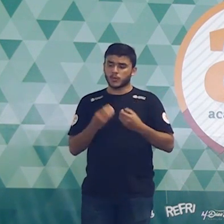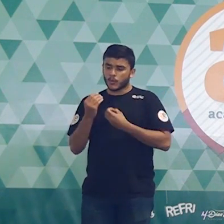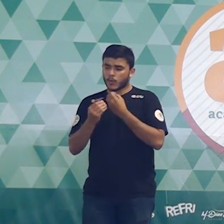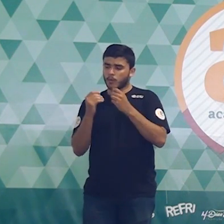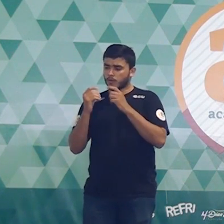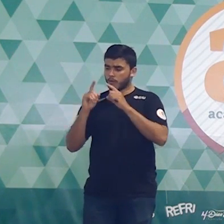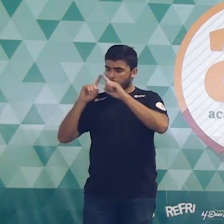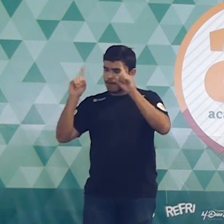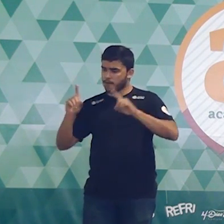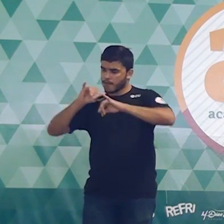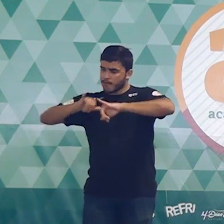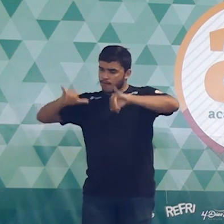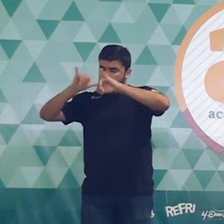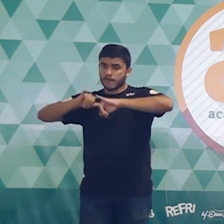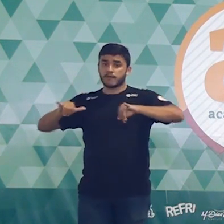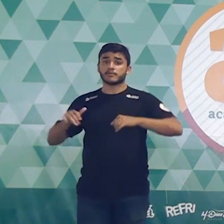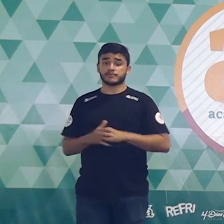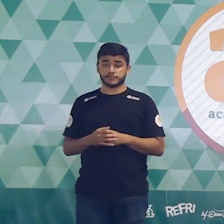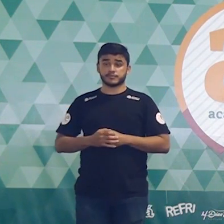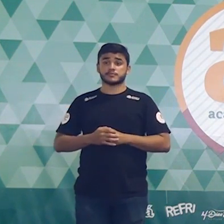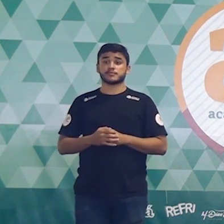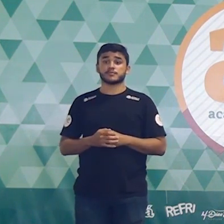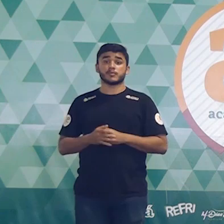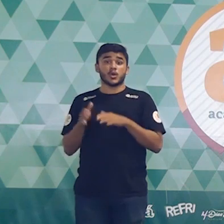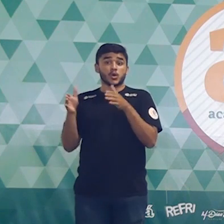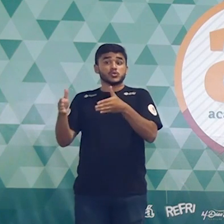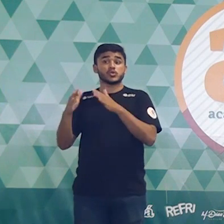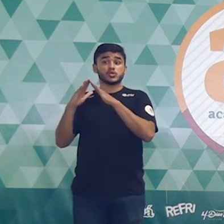conscientizadoras. Cabe à escola